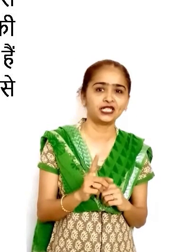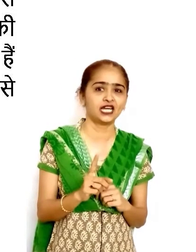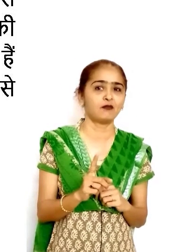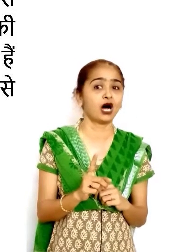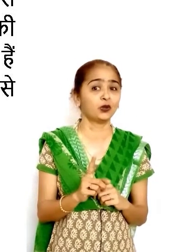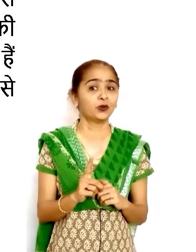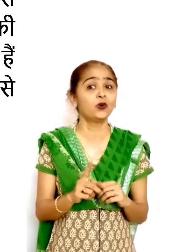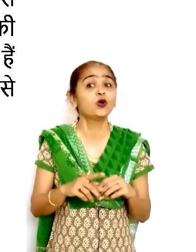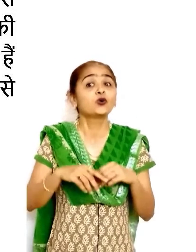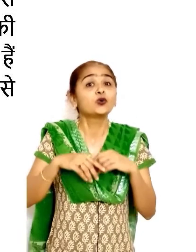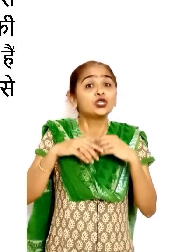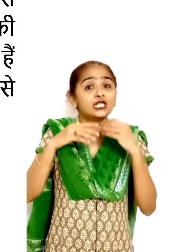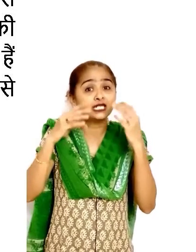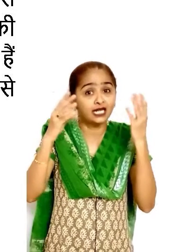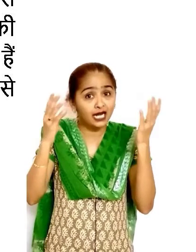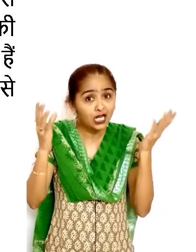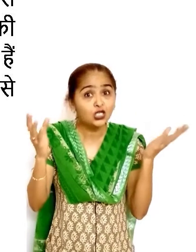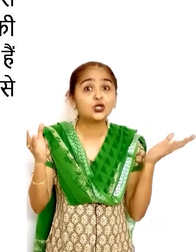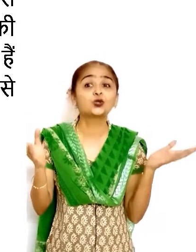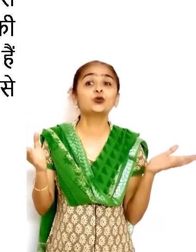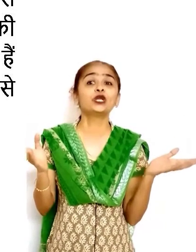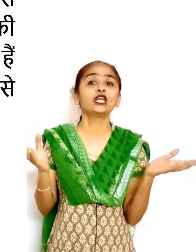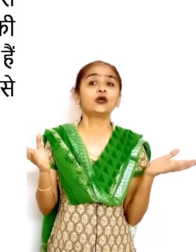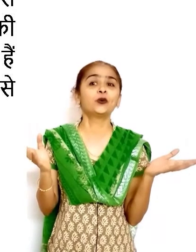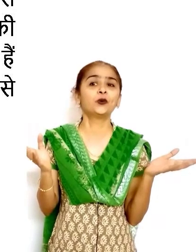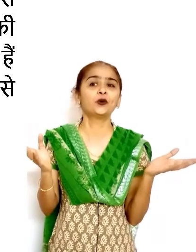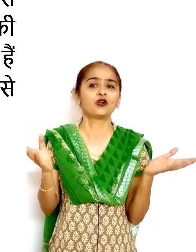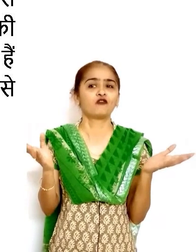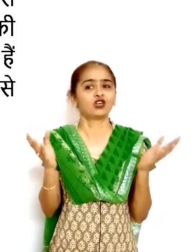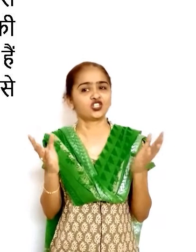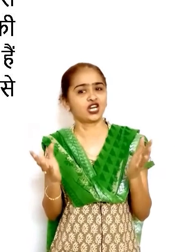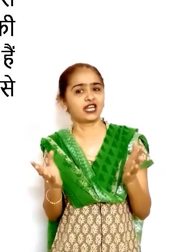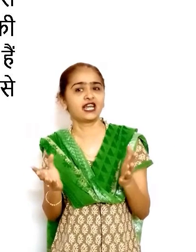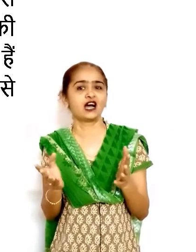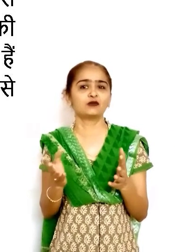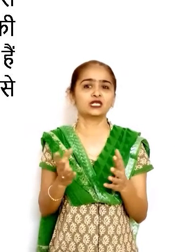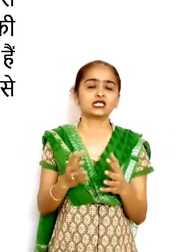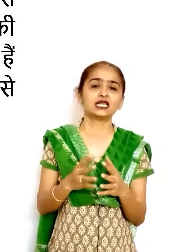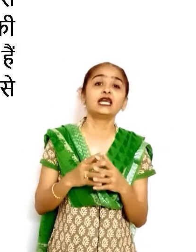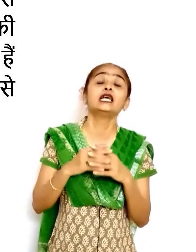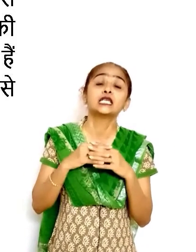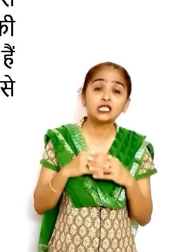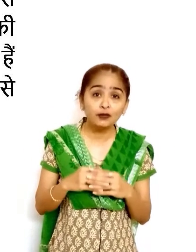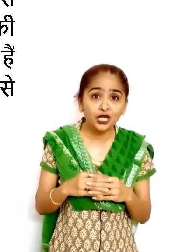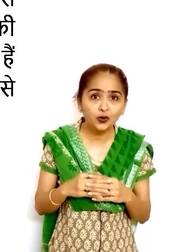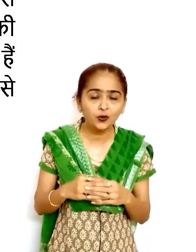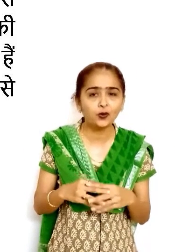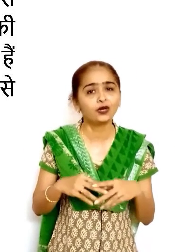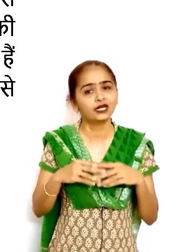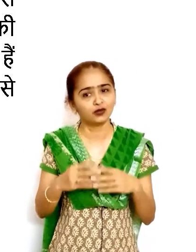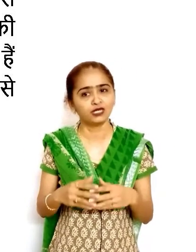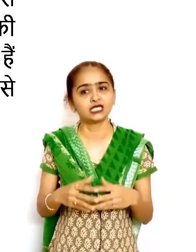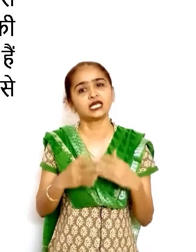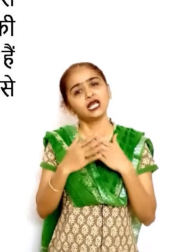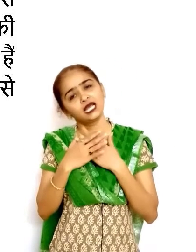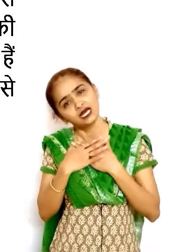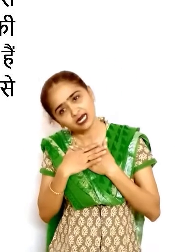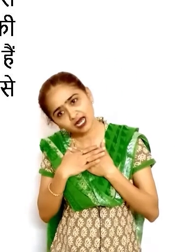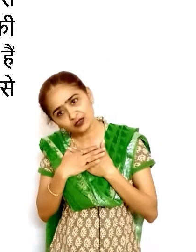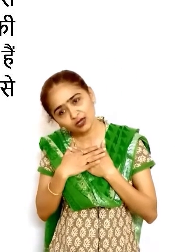है, मानो खुशी से झूम रही हो। वर्षा के आगमन से सभी को गर्मी से राहत मिल